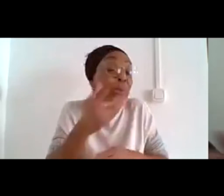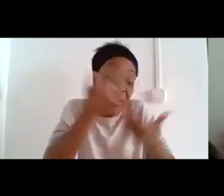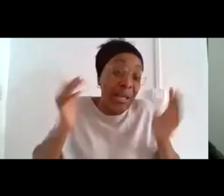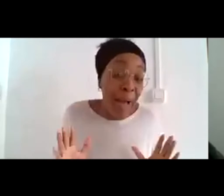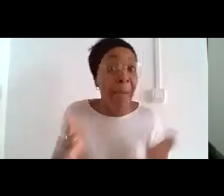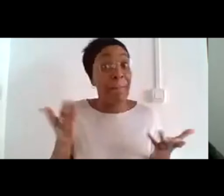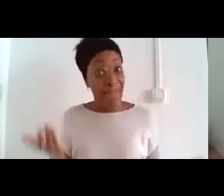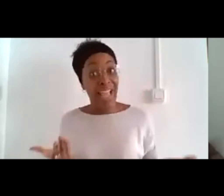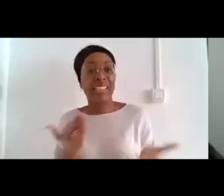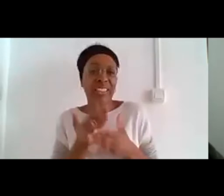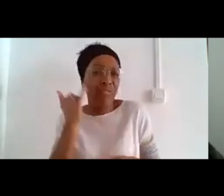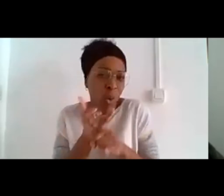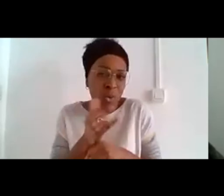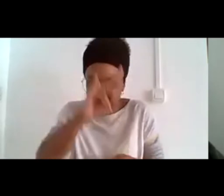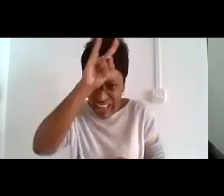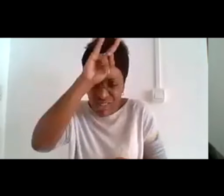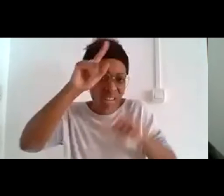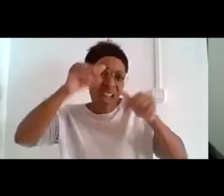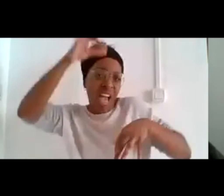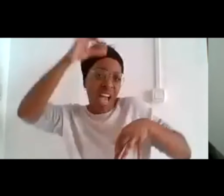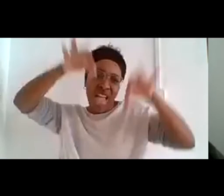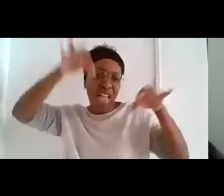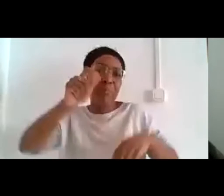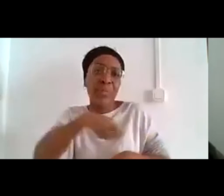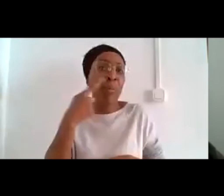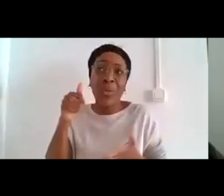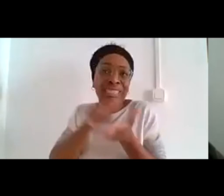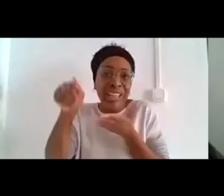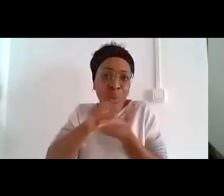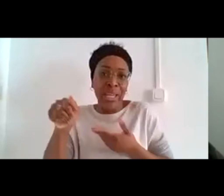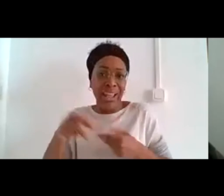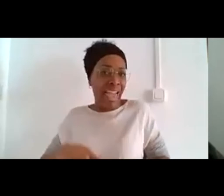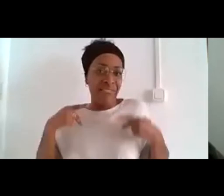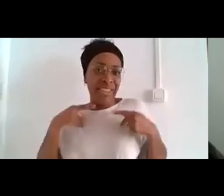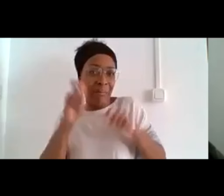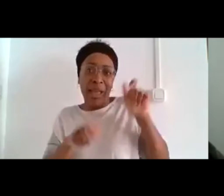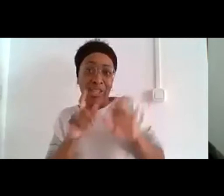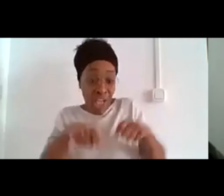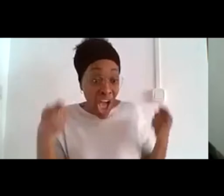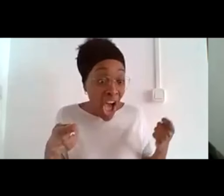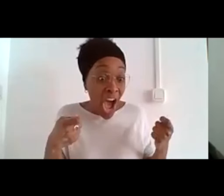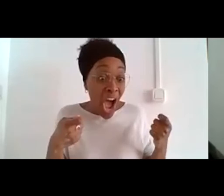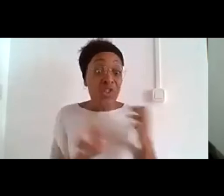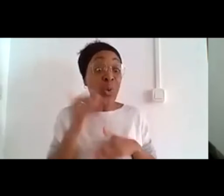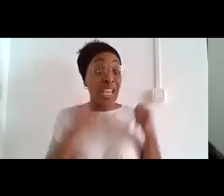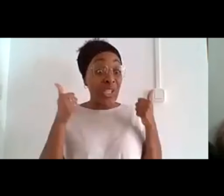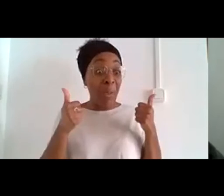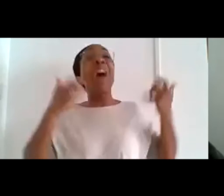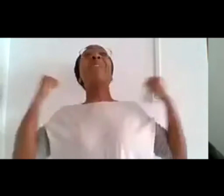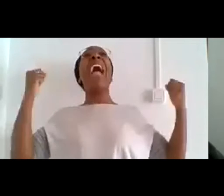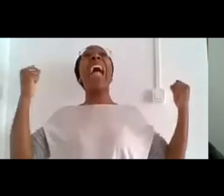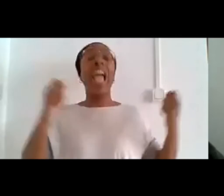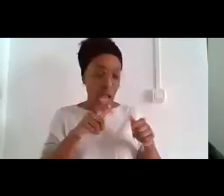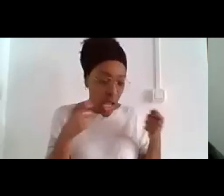on sait que tout ça, ce sont des choses diaboliques, hein, qui étaient là pour détruire la vie, du monde entier et les tenir sous un joug